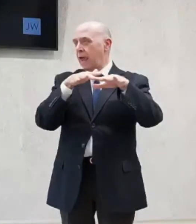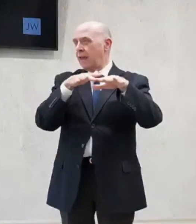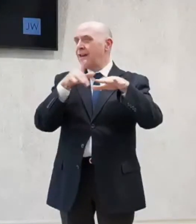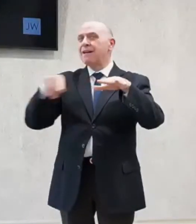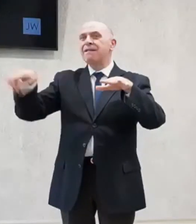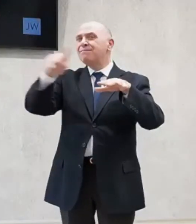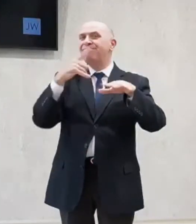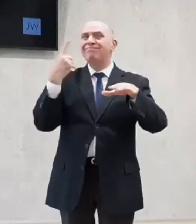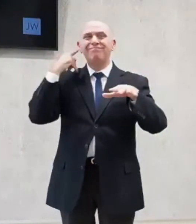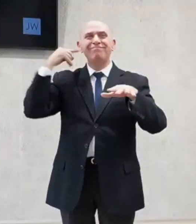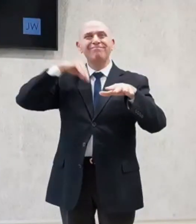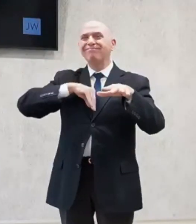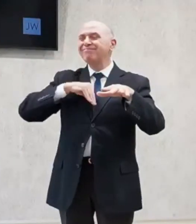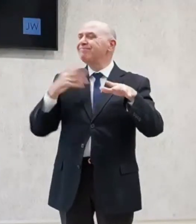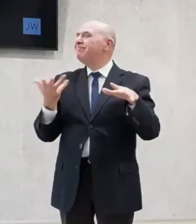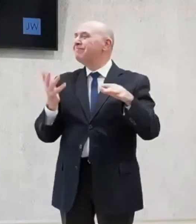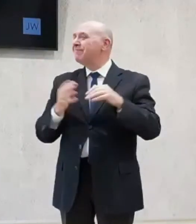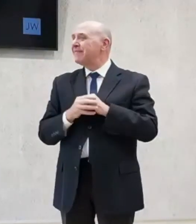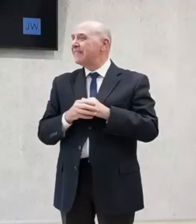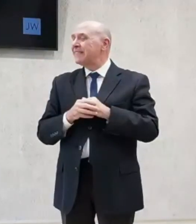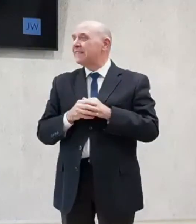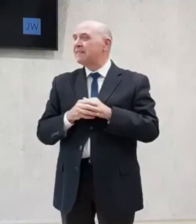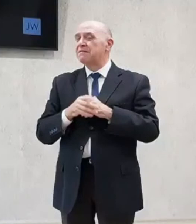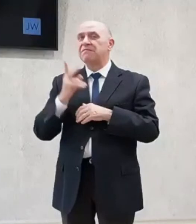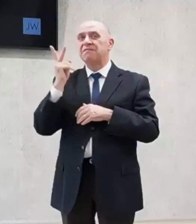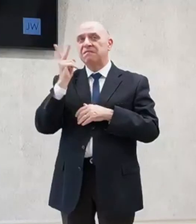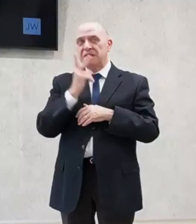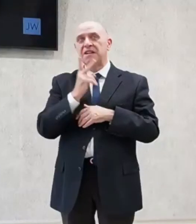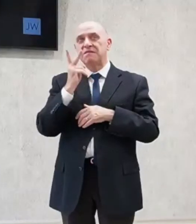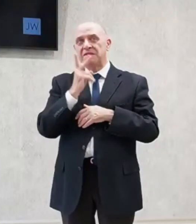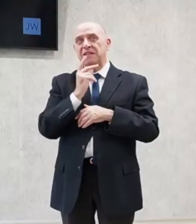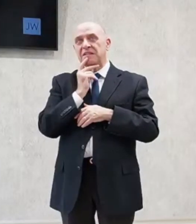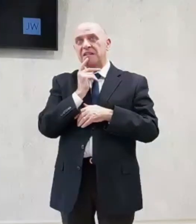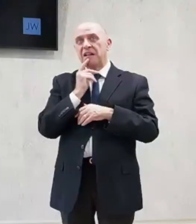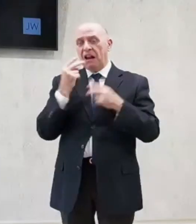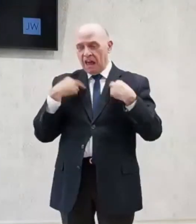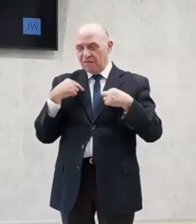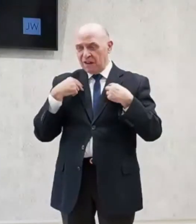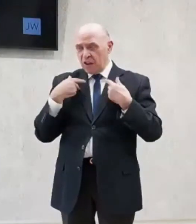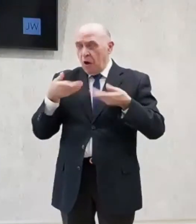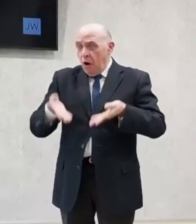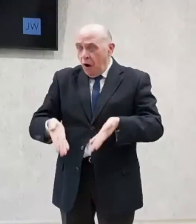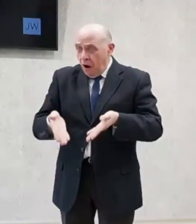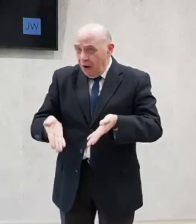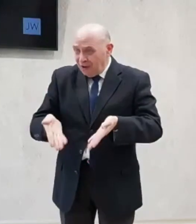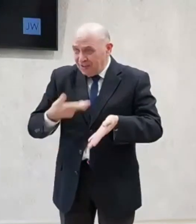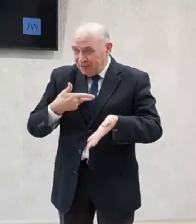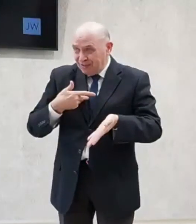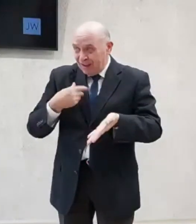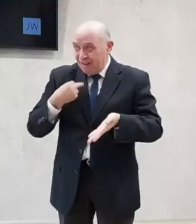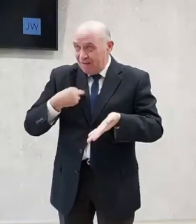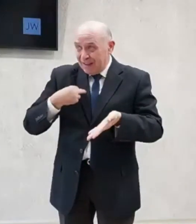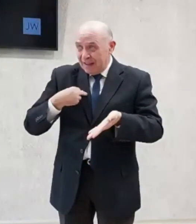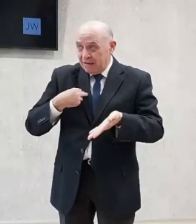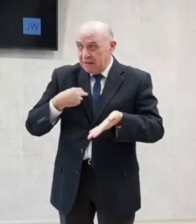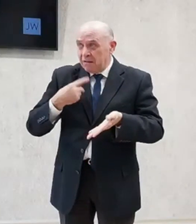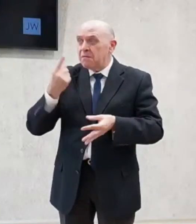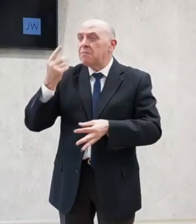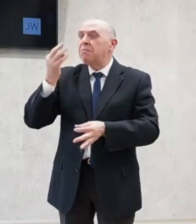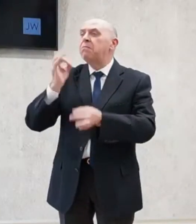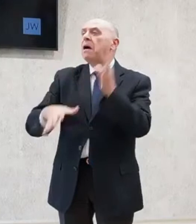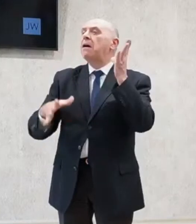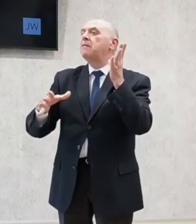rendiamo ci rendiamo conto quanto la vita sia fugace quanto la vita sia imprevedibile